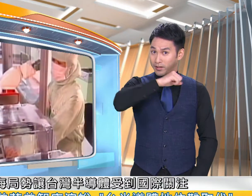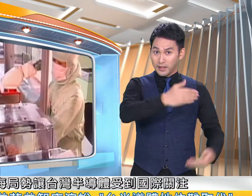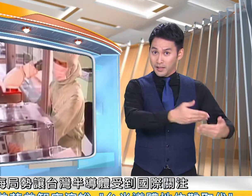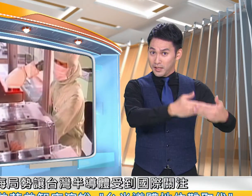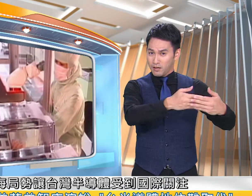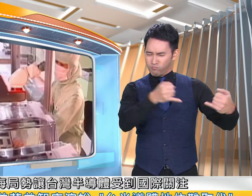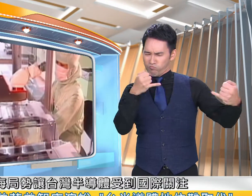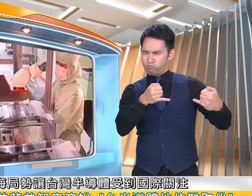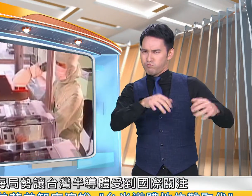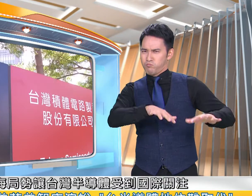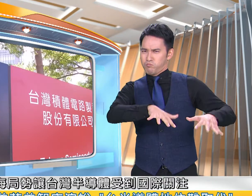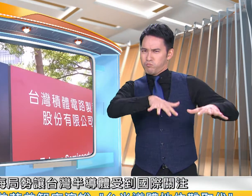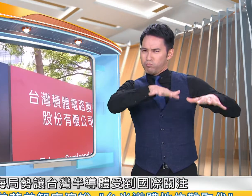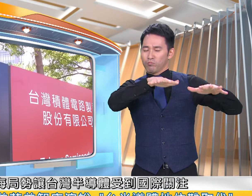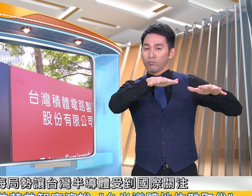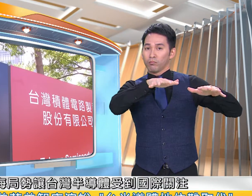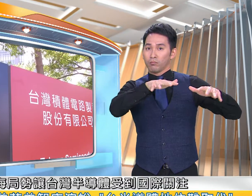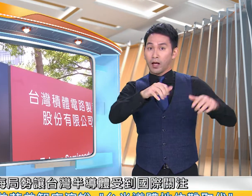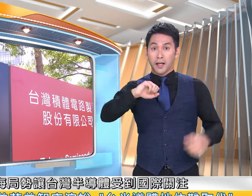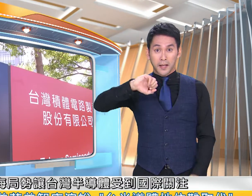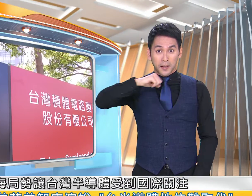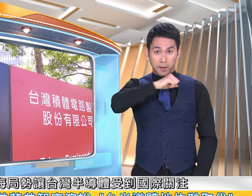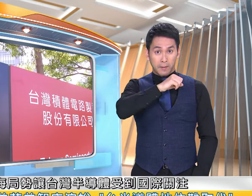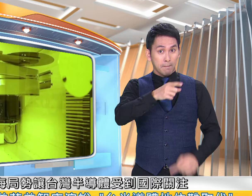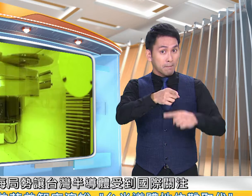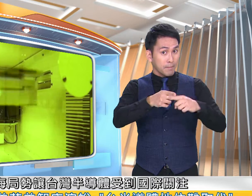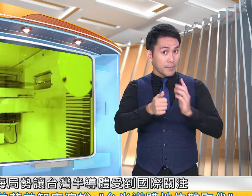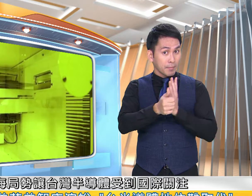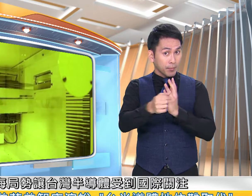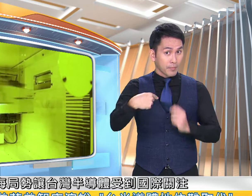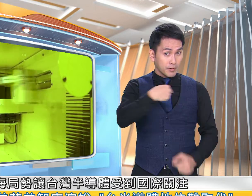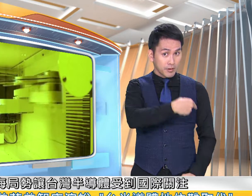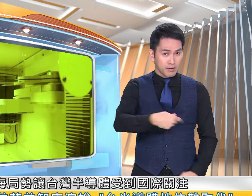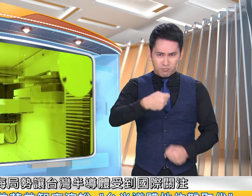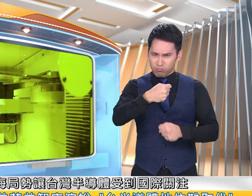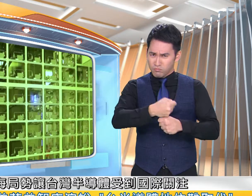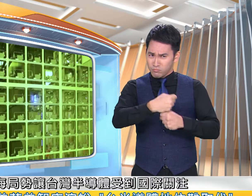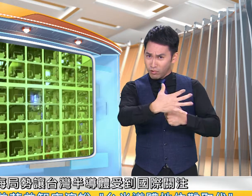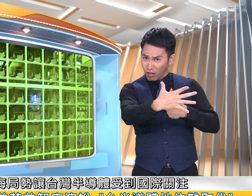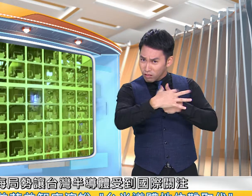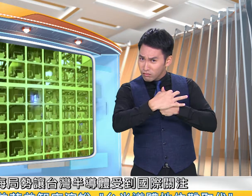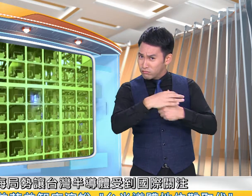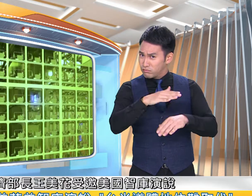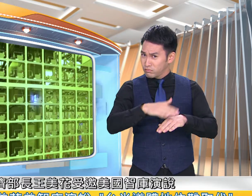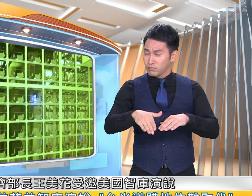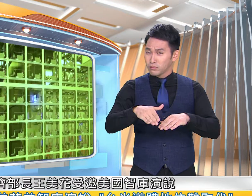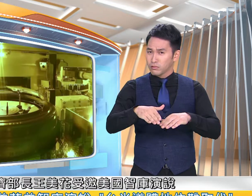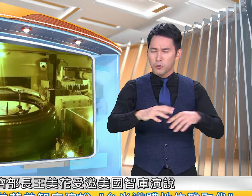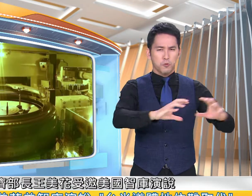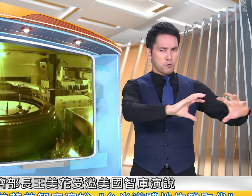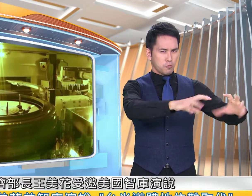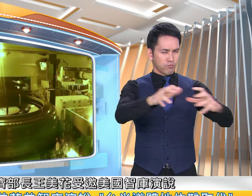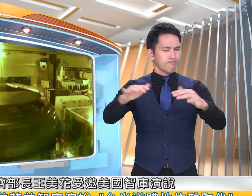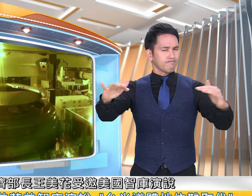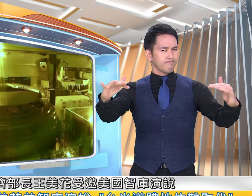台海局势让台湾半导体受到了国际关注。经济部长王美